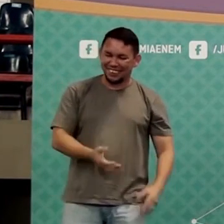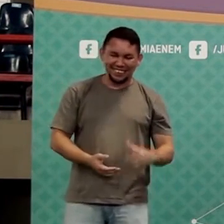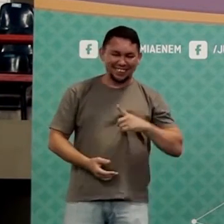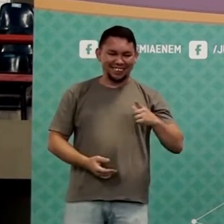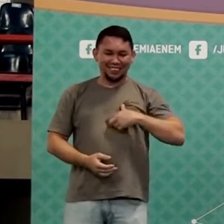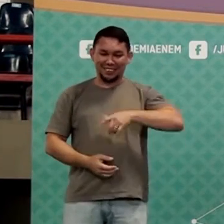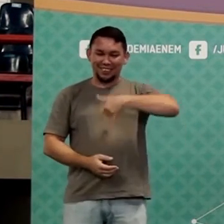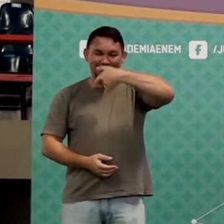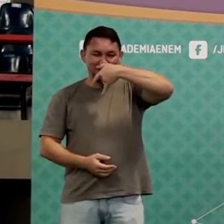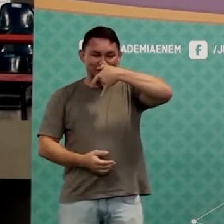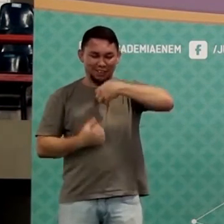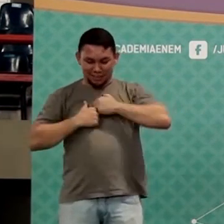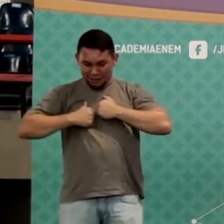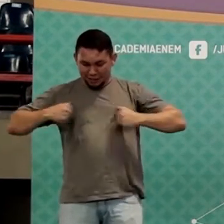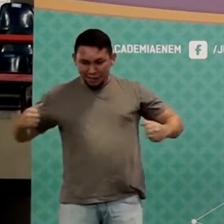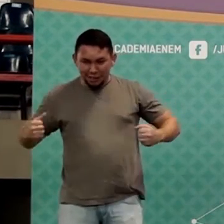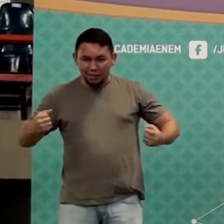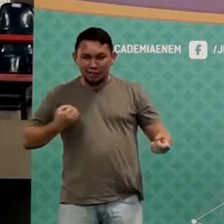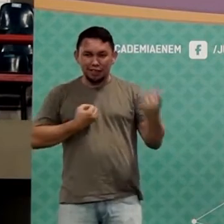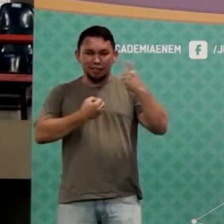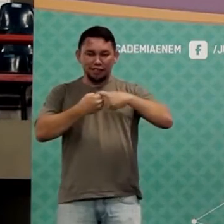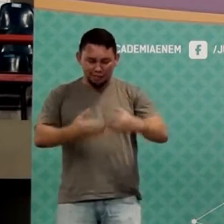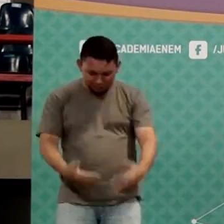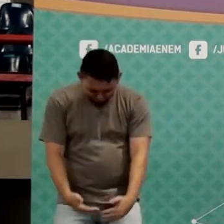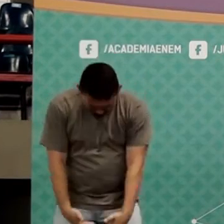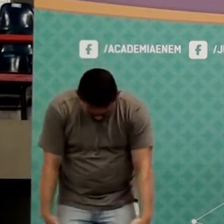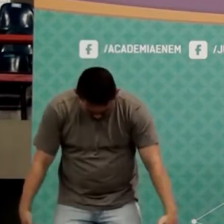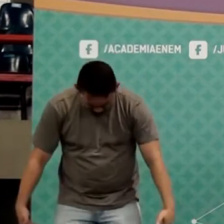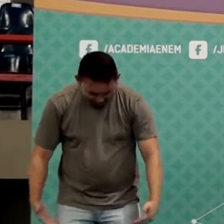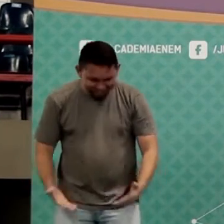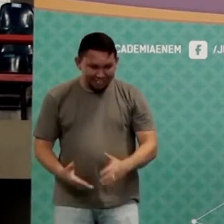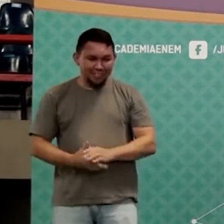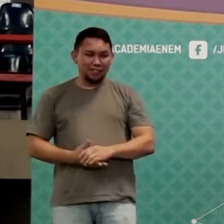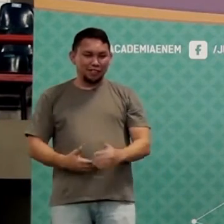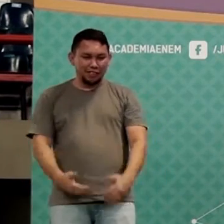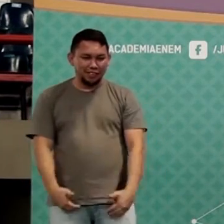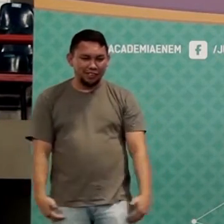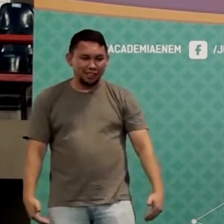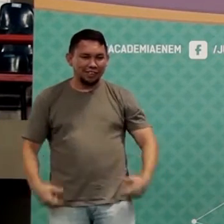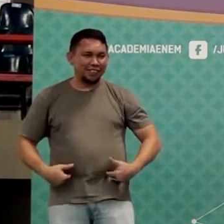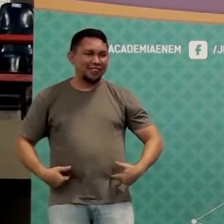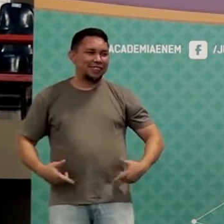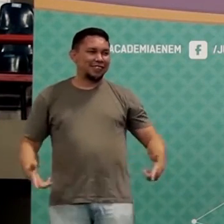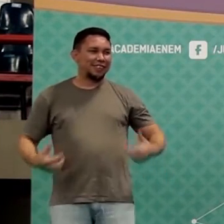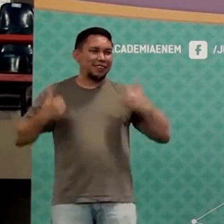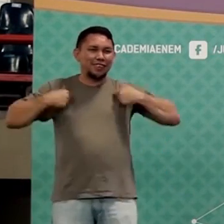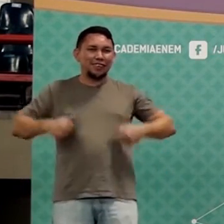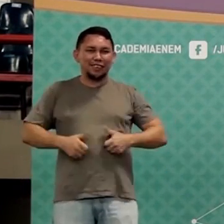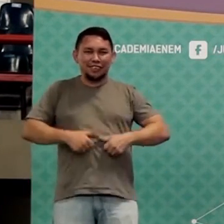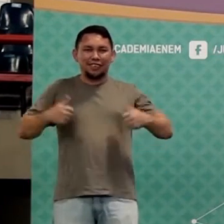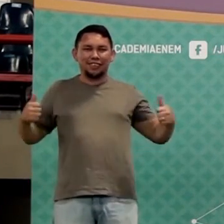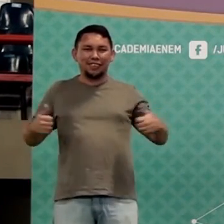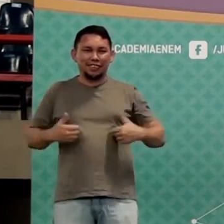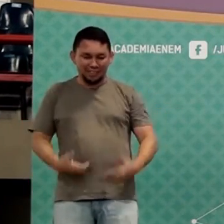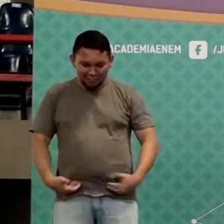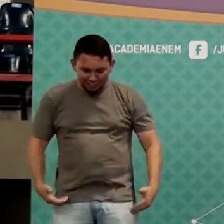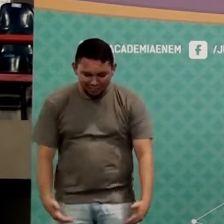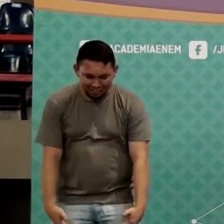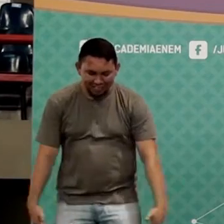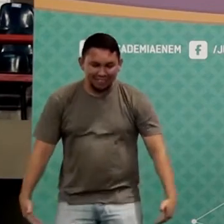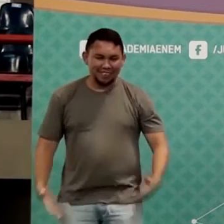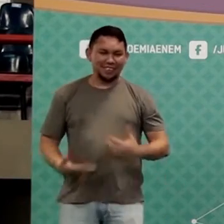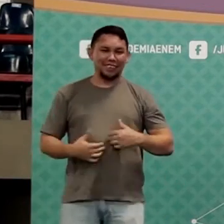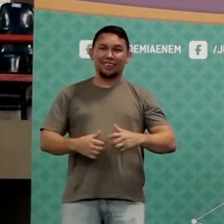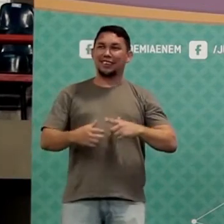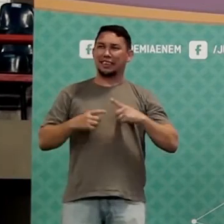vira lobisomem, rasga a roupa, mas quando volta, volta de bermuda. Só de bermuda. Ele volta com blusa, não. Eu vou voltar com blusa, não, que só o